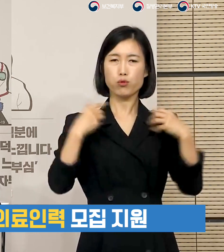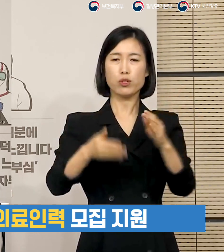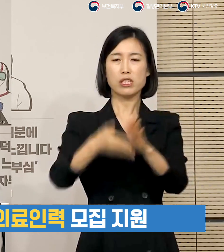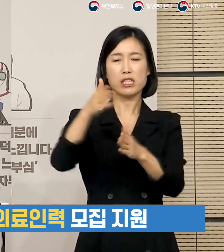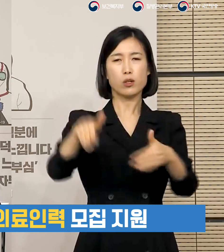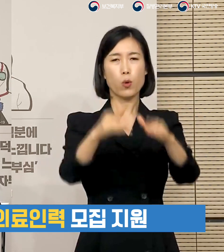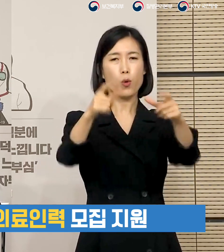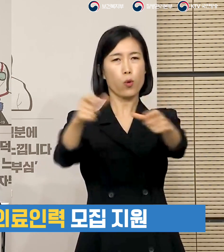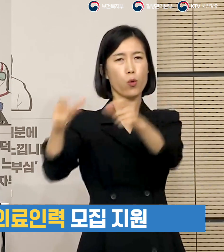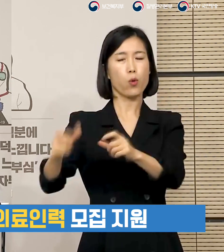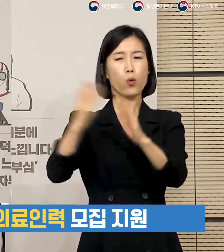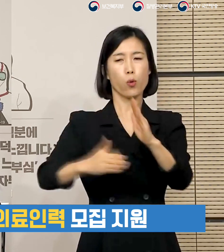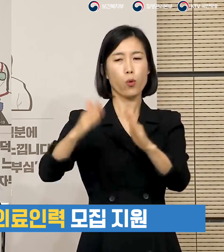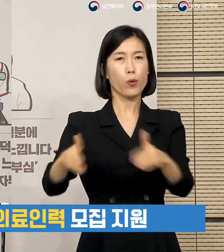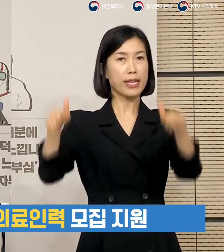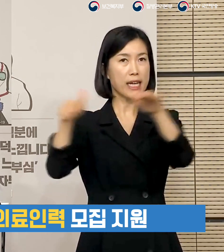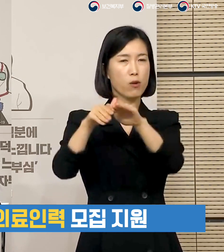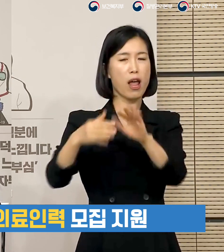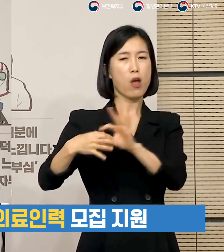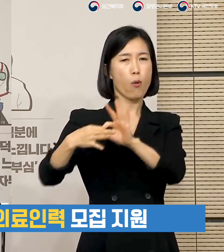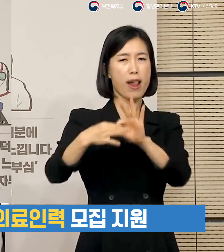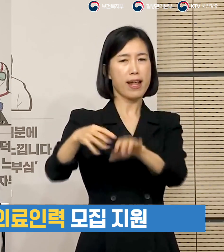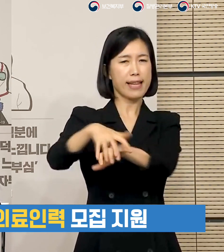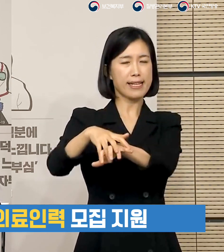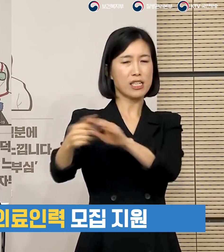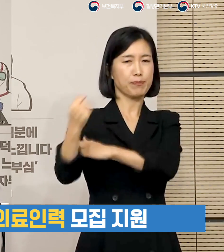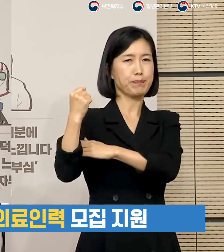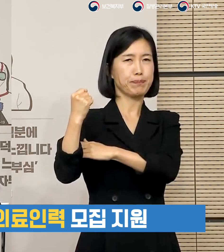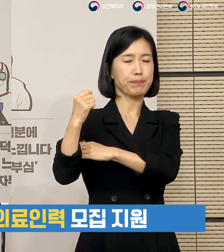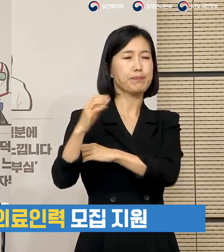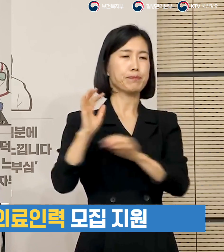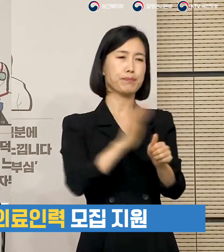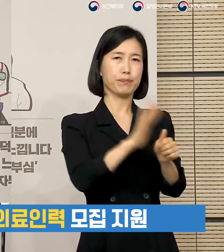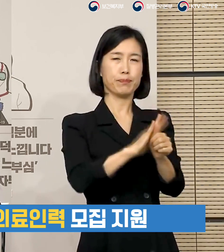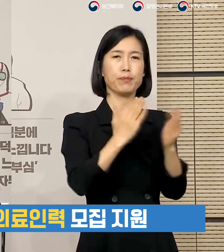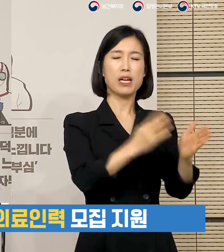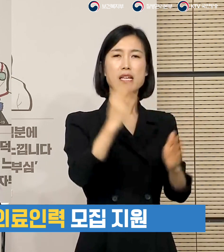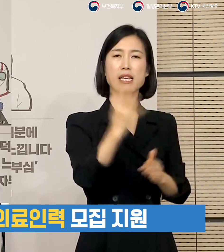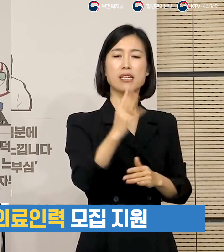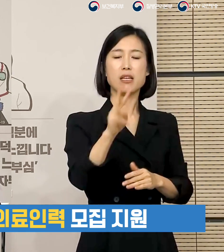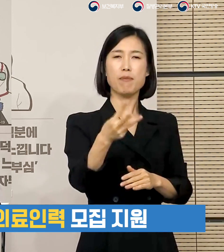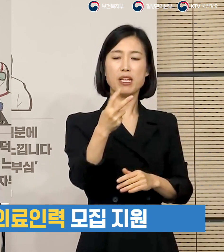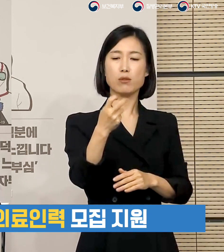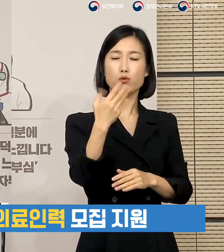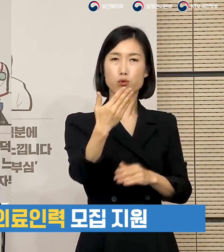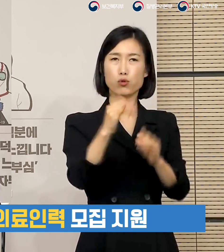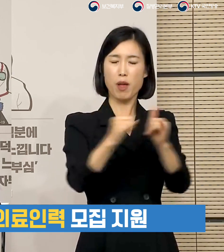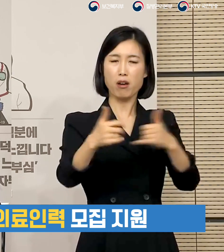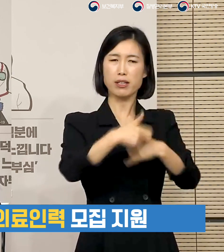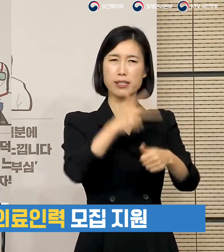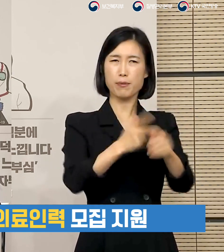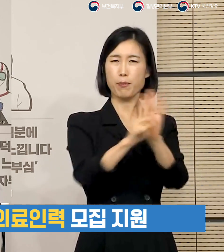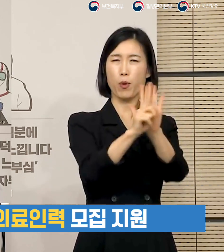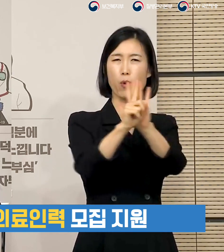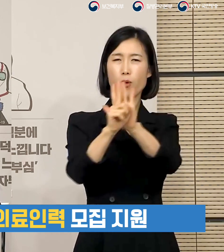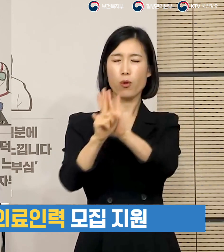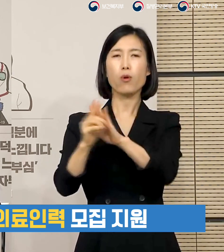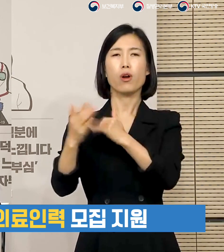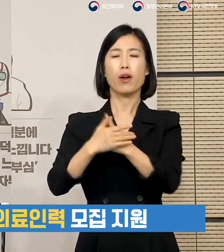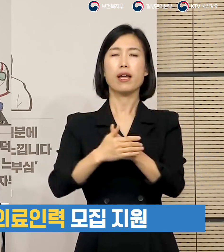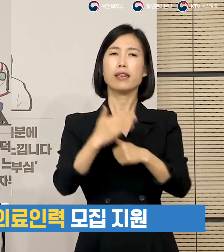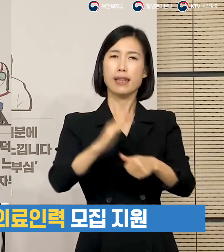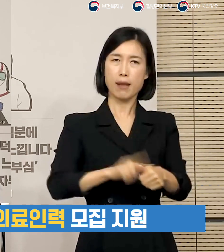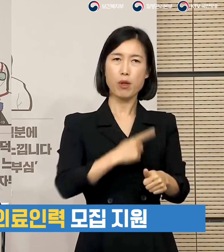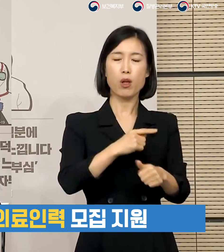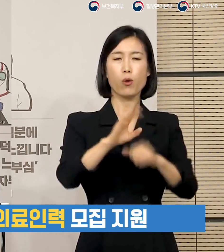군, 공공기관 및 관련 단체들이 힘을 모아 누적 4,423명의 의료 인력을 모집하여